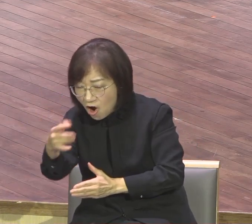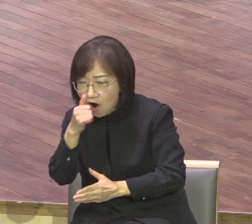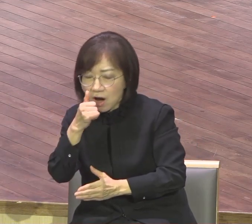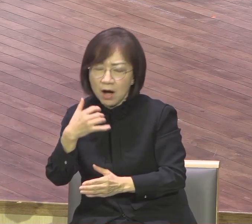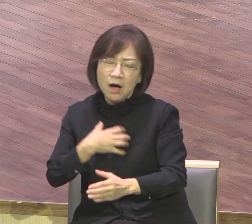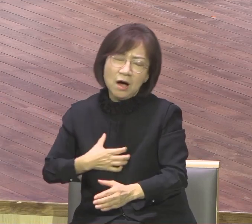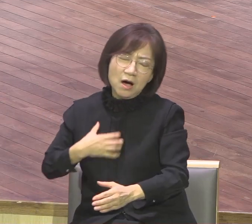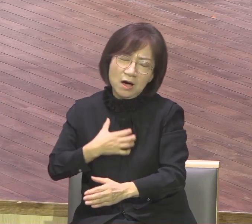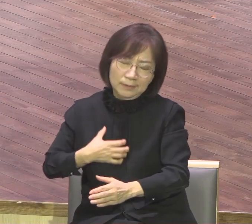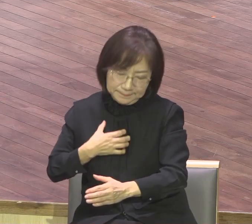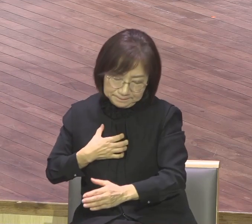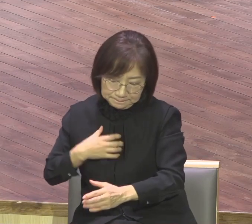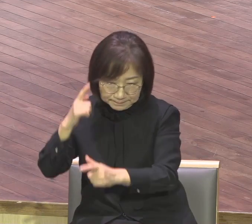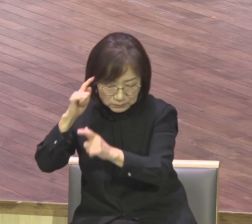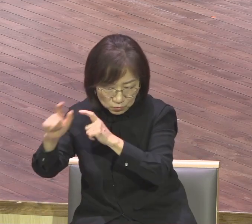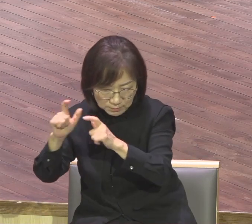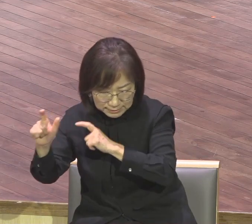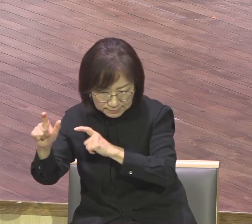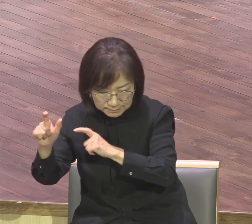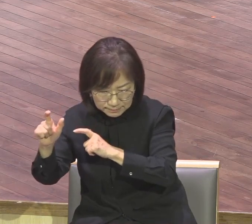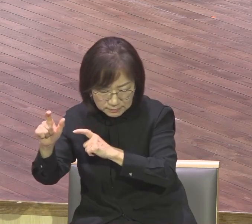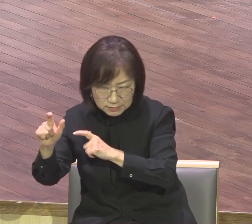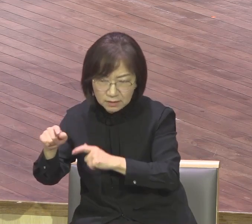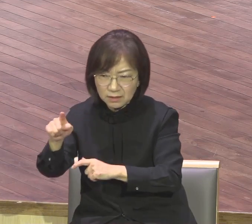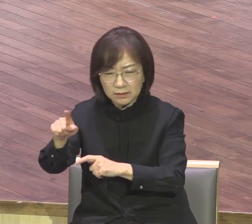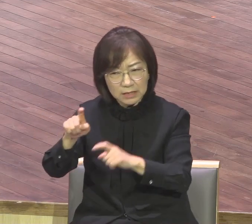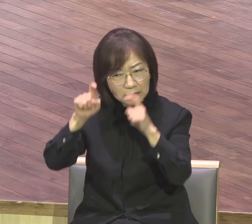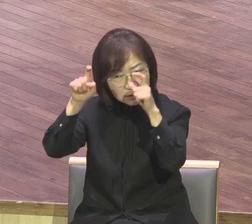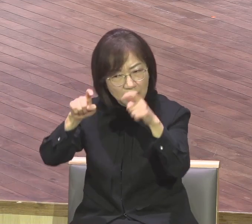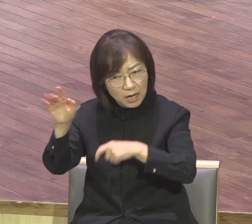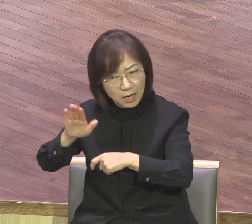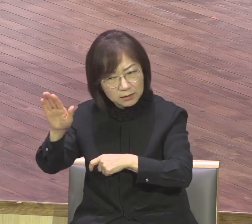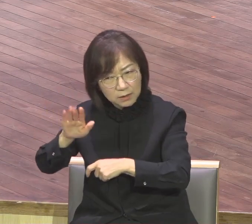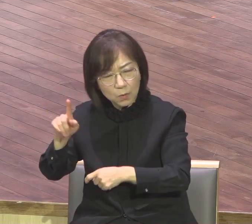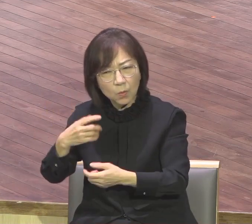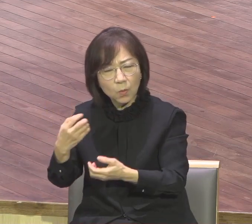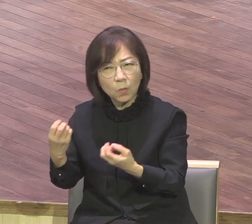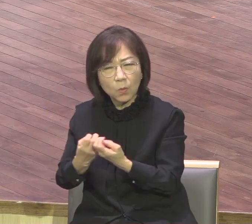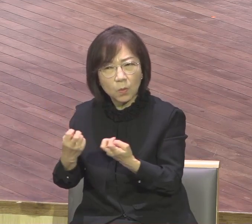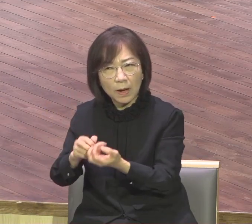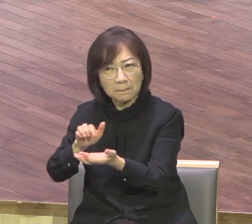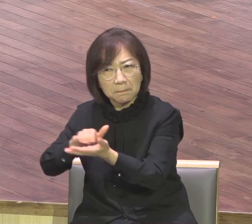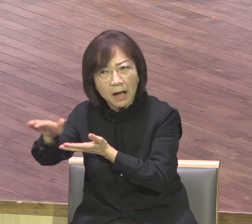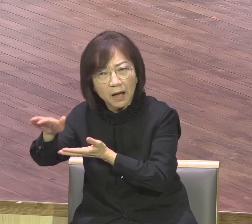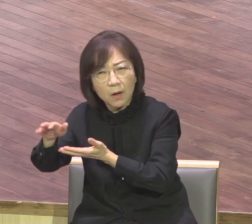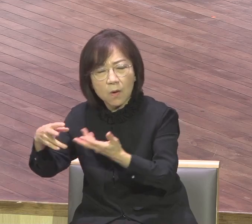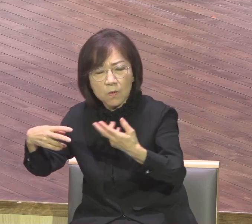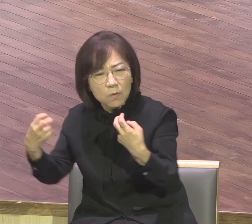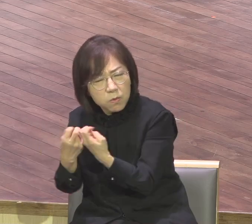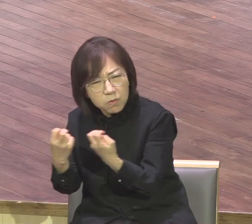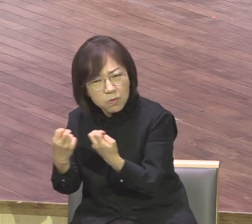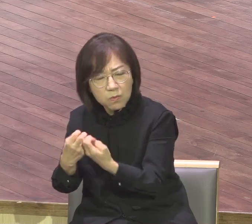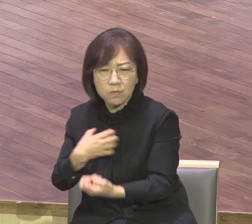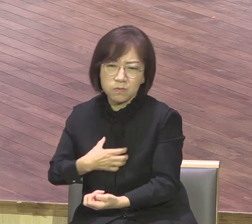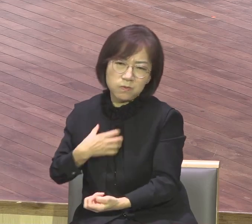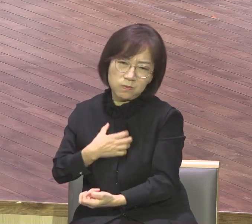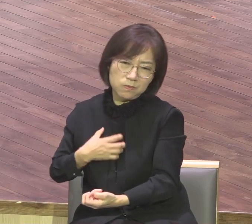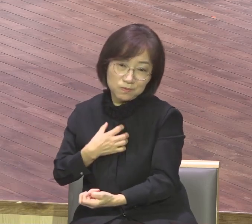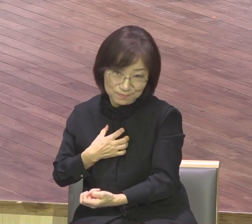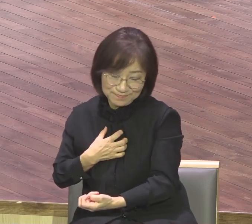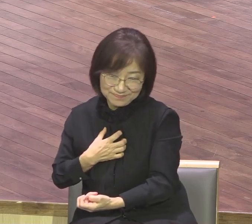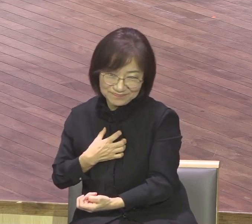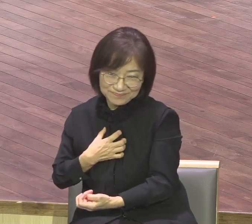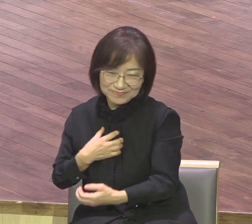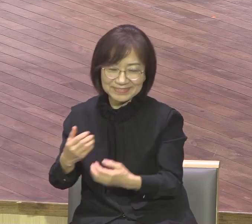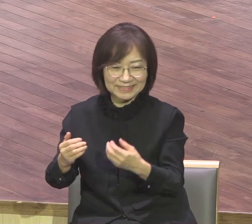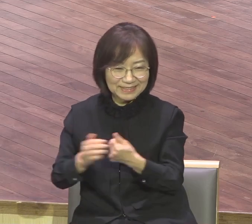ovejas del rey tuvo su preocupación. 저거 우리 양이 안 저기 이상이 들어와 있는데 저걸 어떻게 하지? Ah, ¿cómo voy a sacar ese animal que se metió dentro